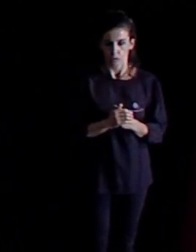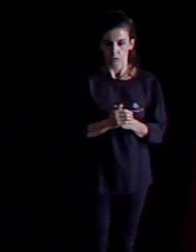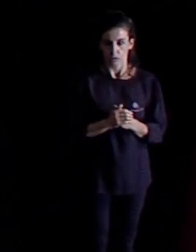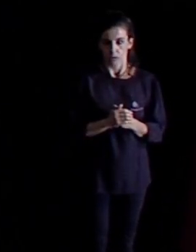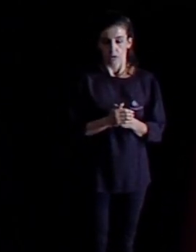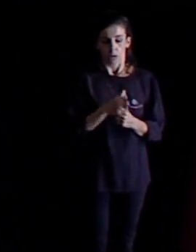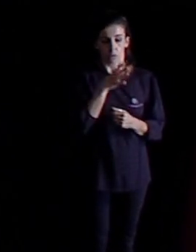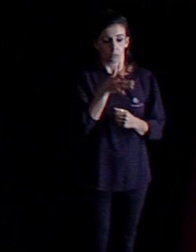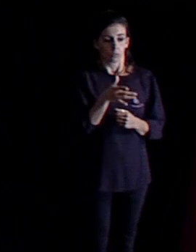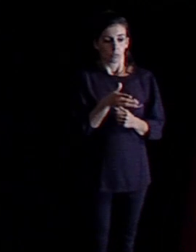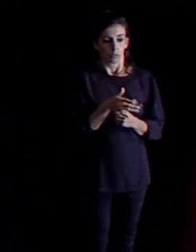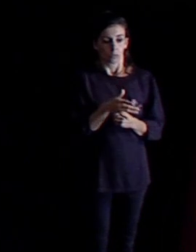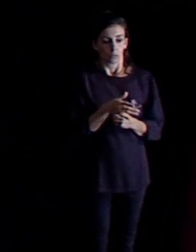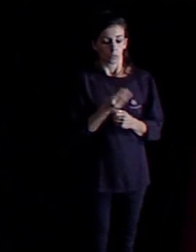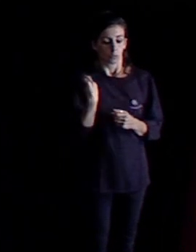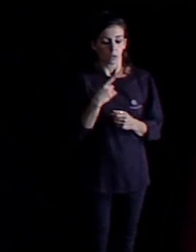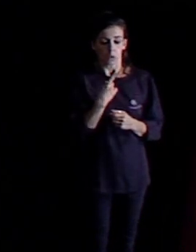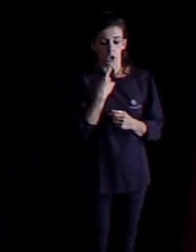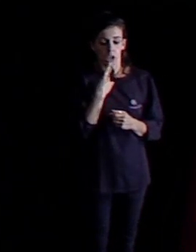Ya que, como señala Gilbert,